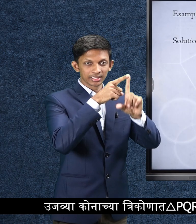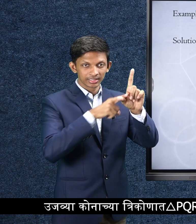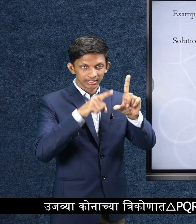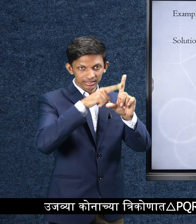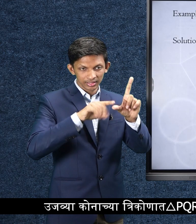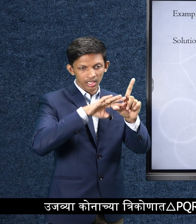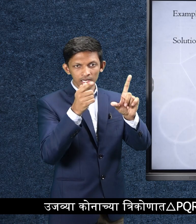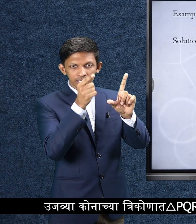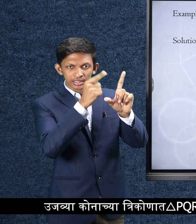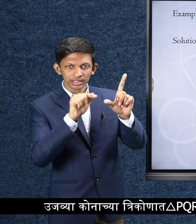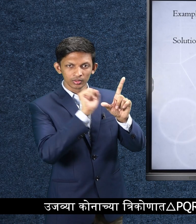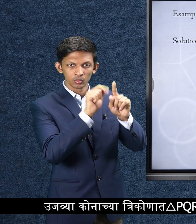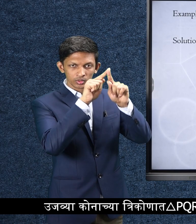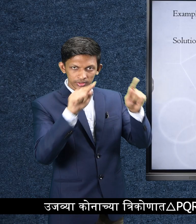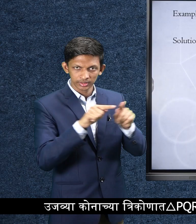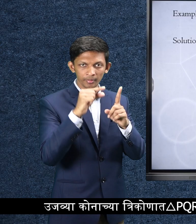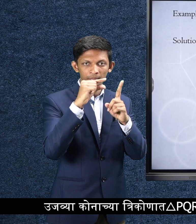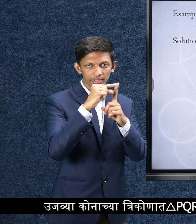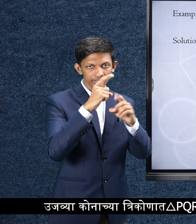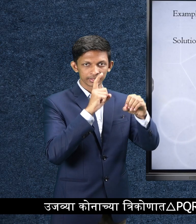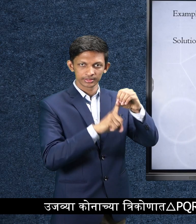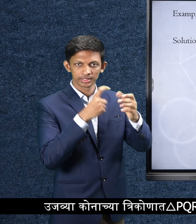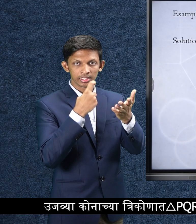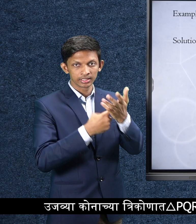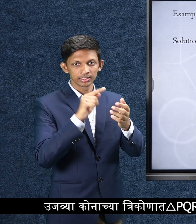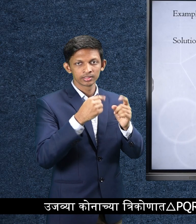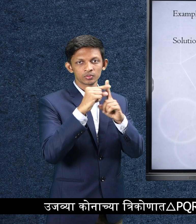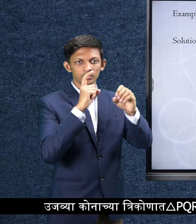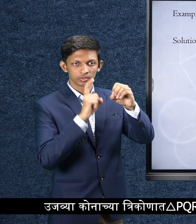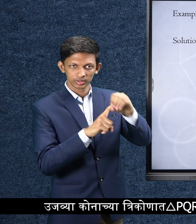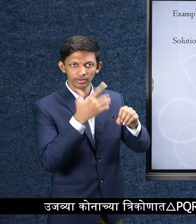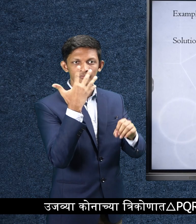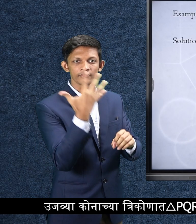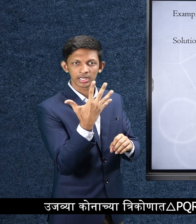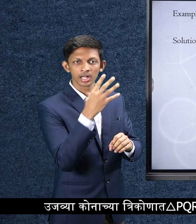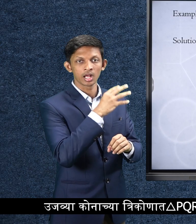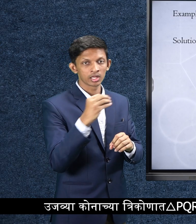उजव्या कोनाच्या त्रिकोणात ट्रायंगल PQR PQ5 आहे आणि हायपोटेन्यूस